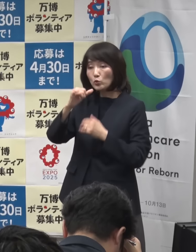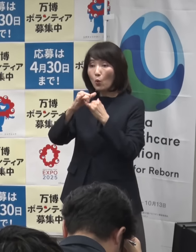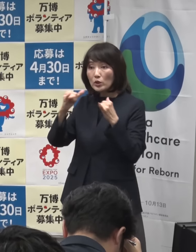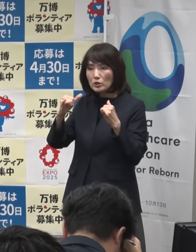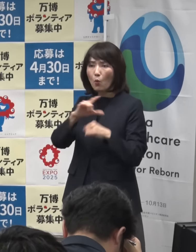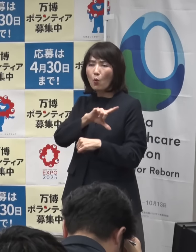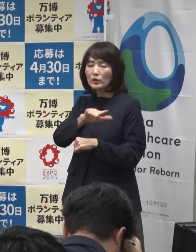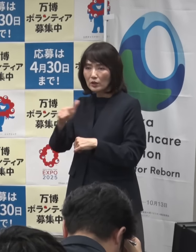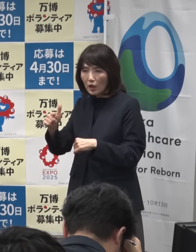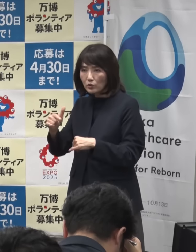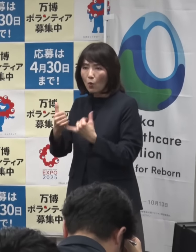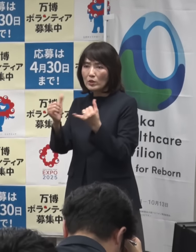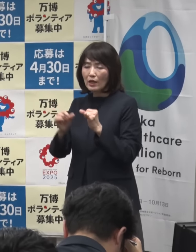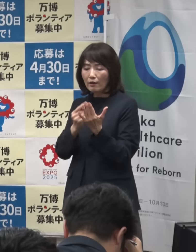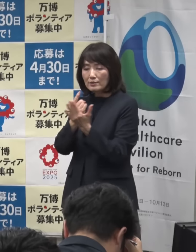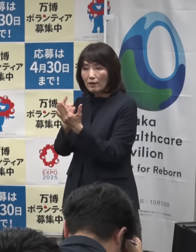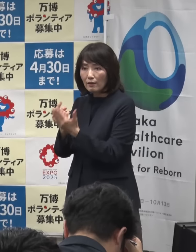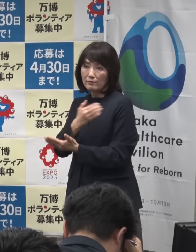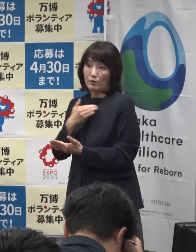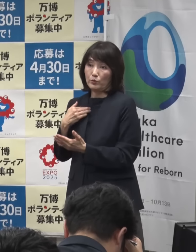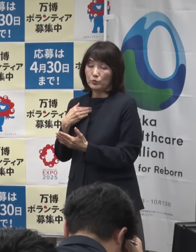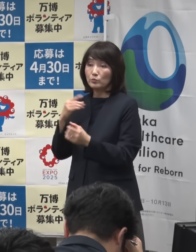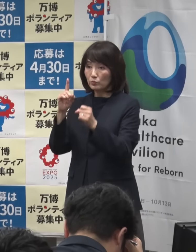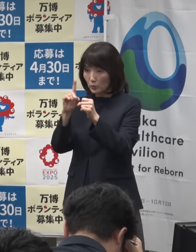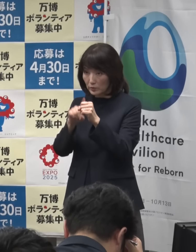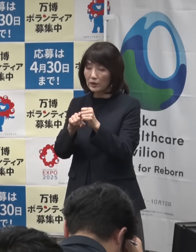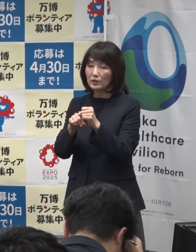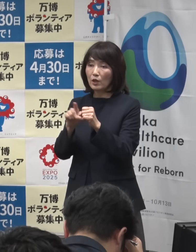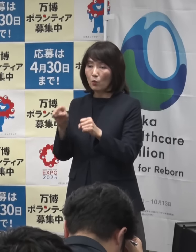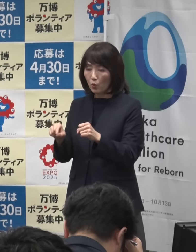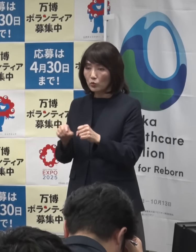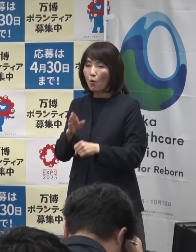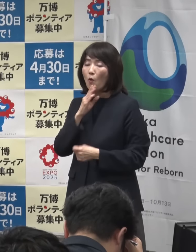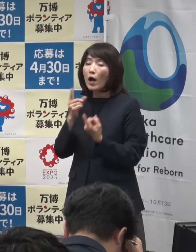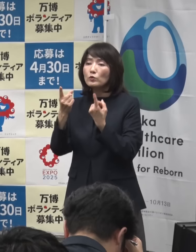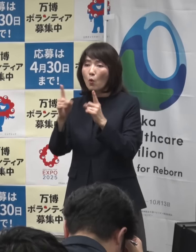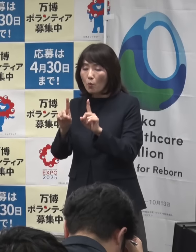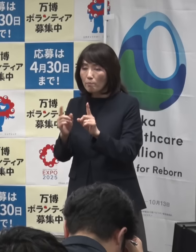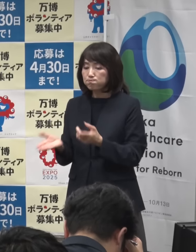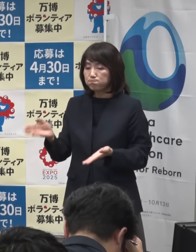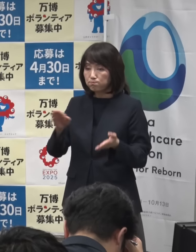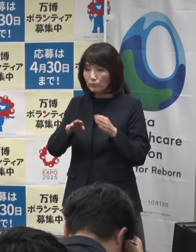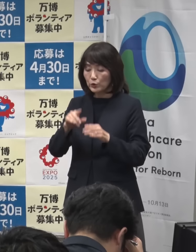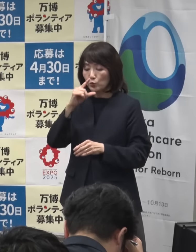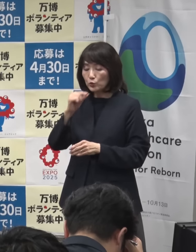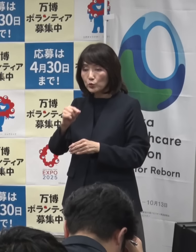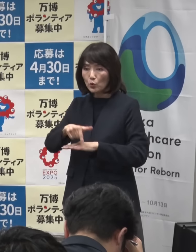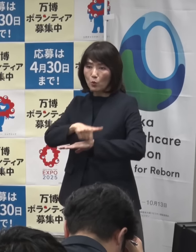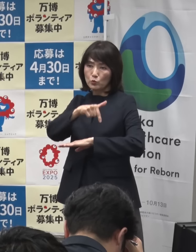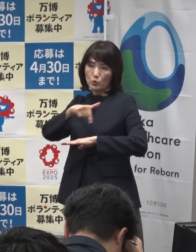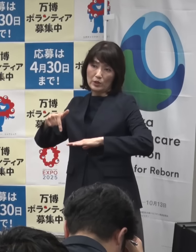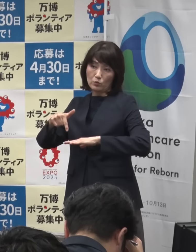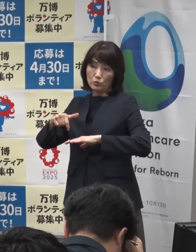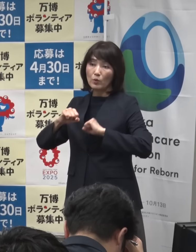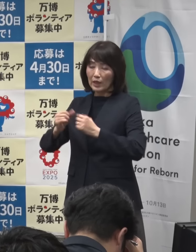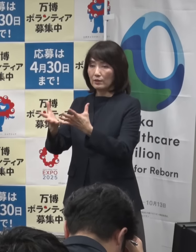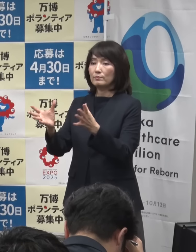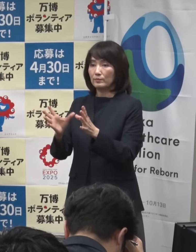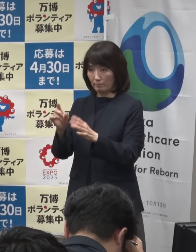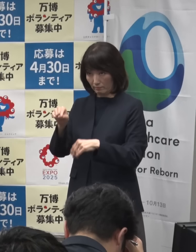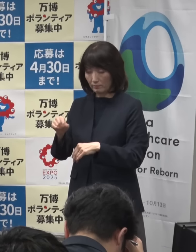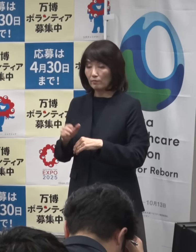な方が社会に参画できるようにということで、この門真で折り鶴のプロジェクトをされておられる方々です。今